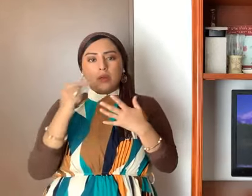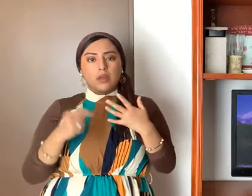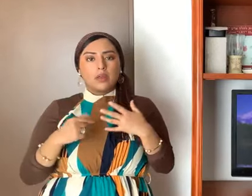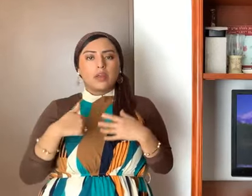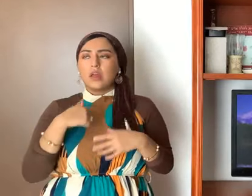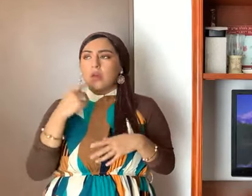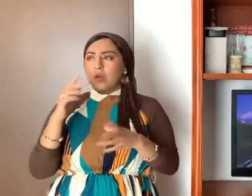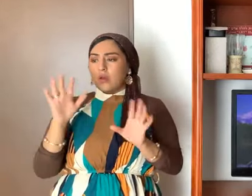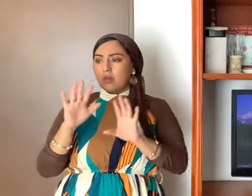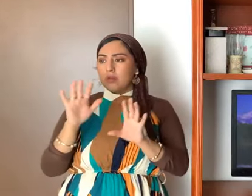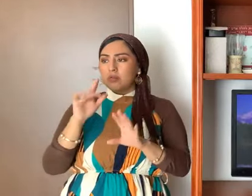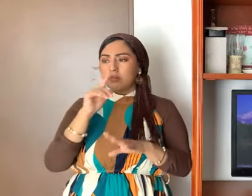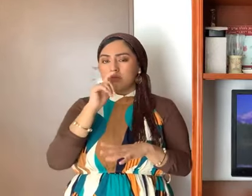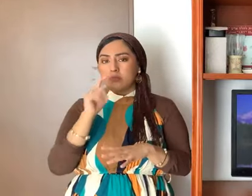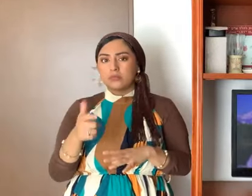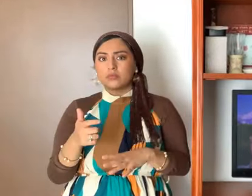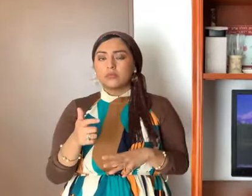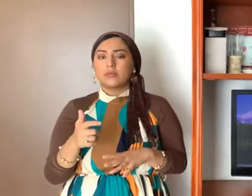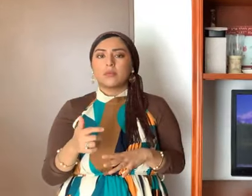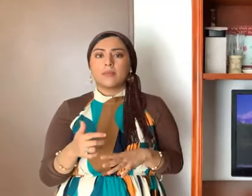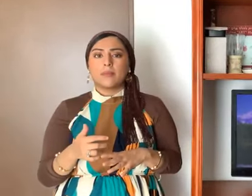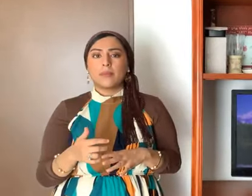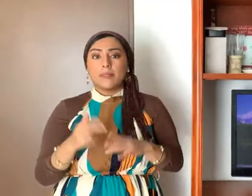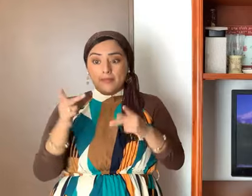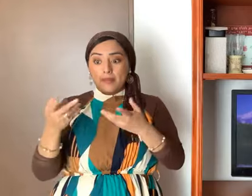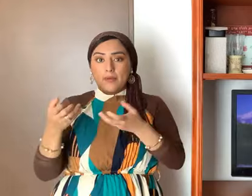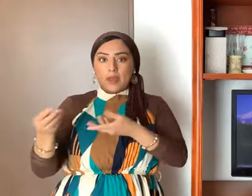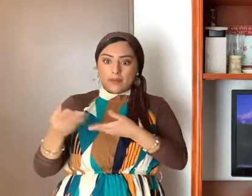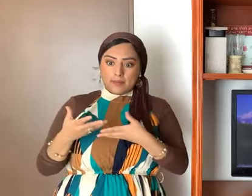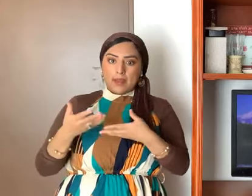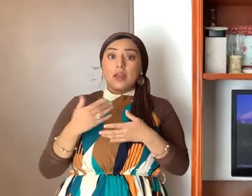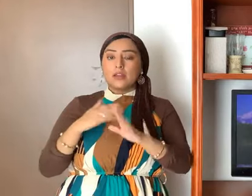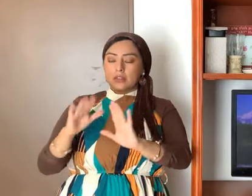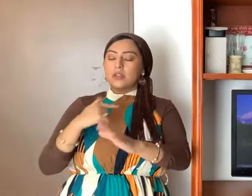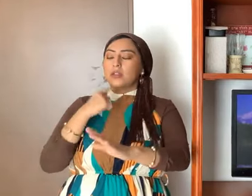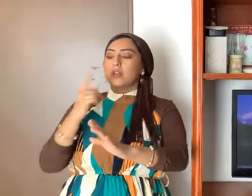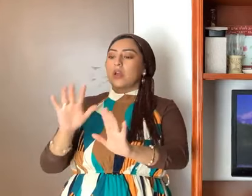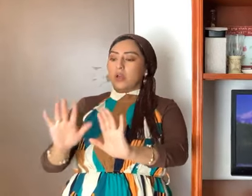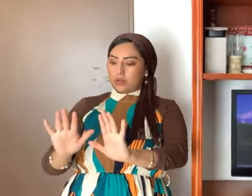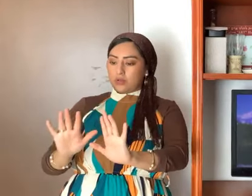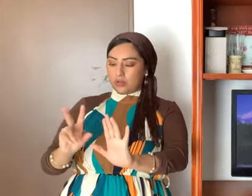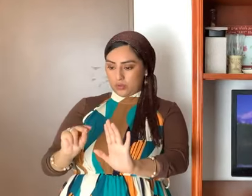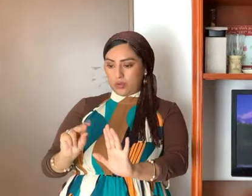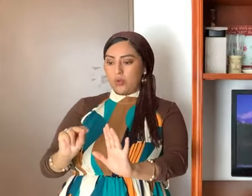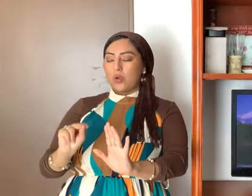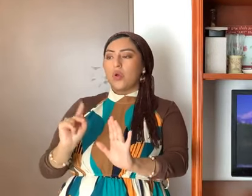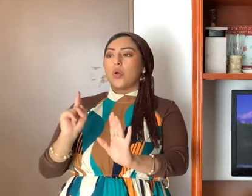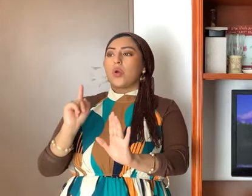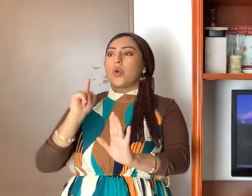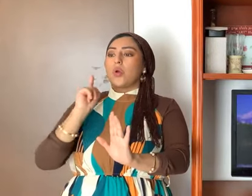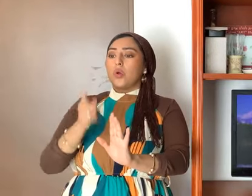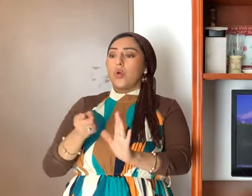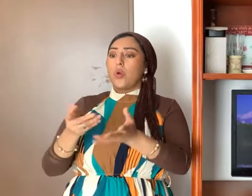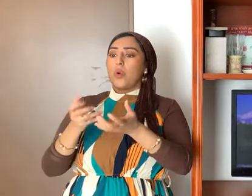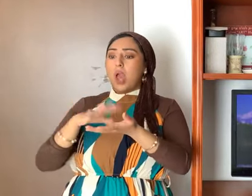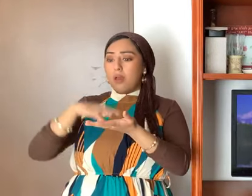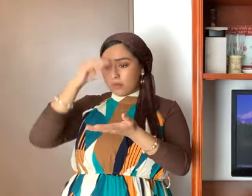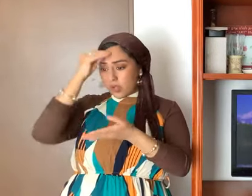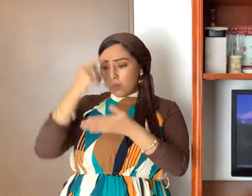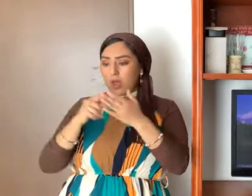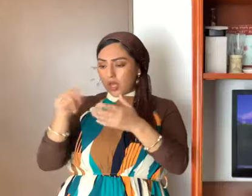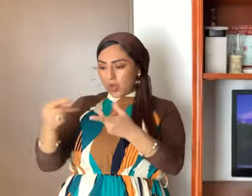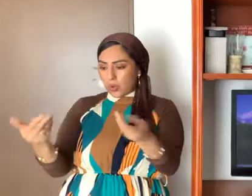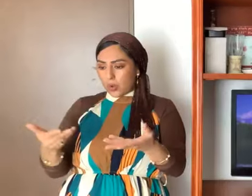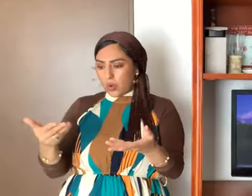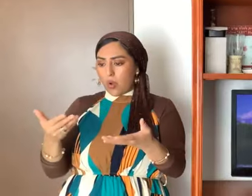no lo necesitas. Pero es que miren, y me quería seguir hablando, le tuve que interrumpir y decirle, no. ¿Quieres saber lo que tienes que